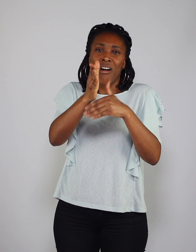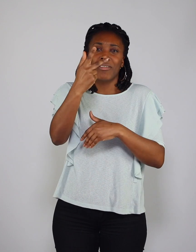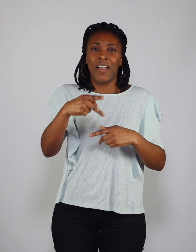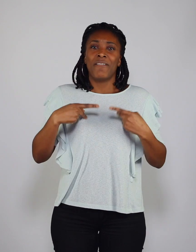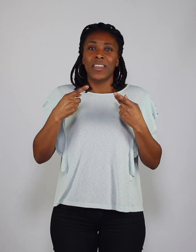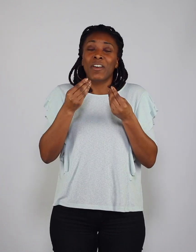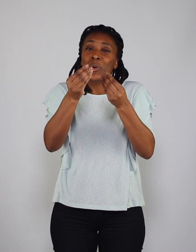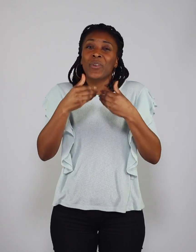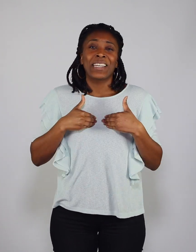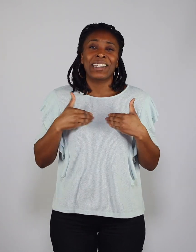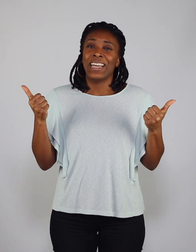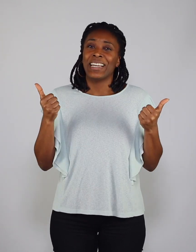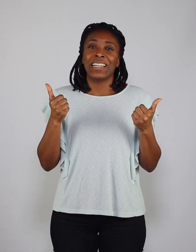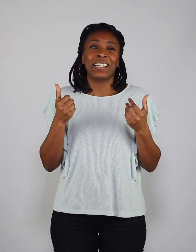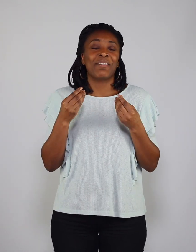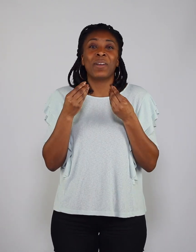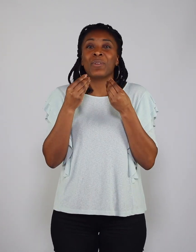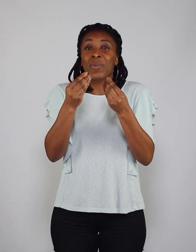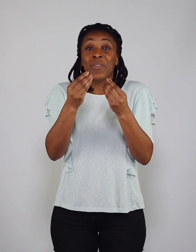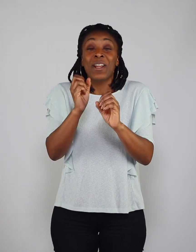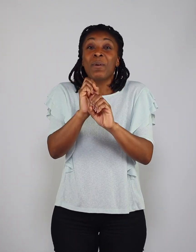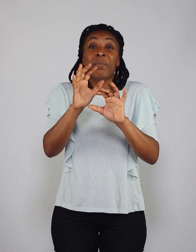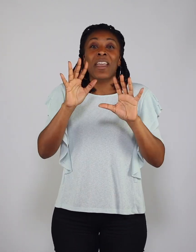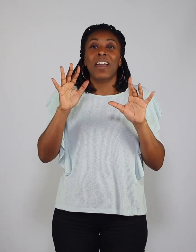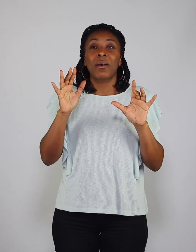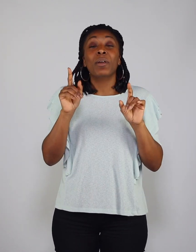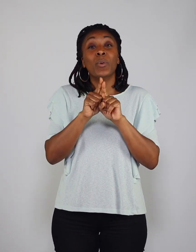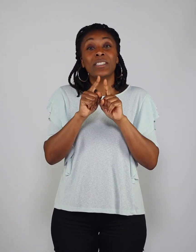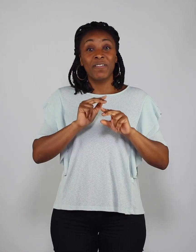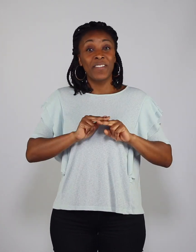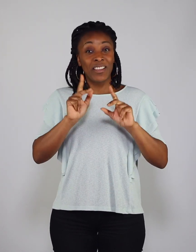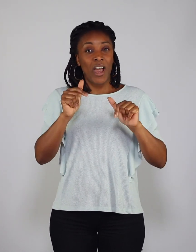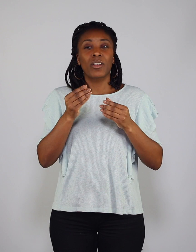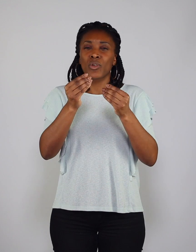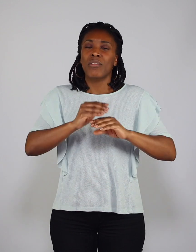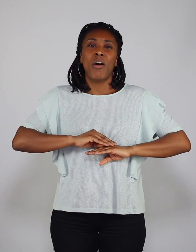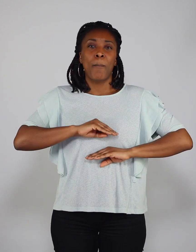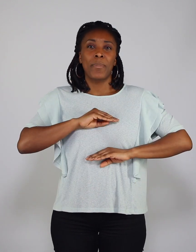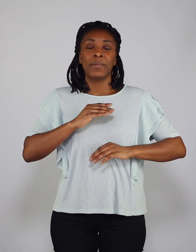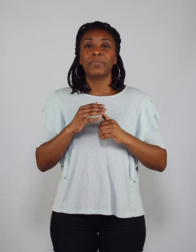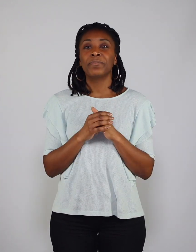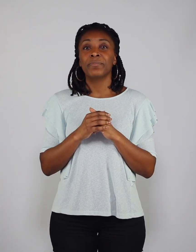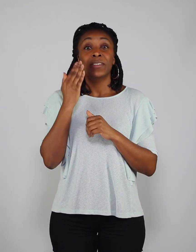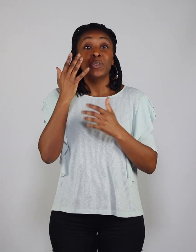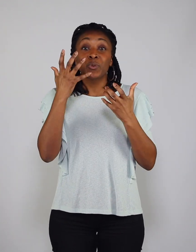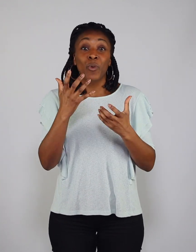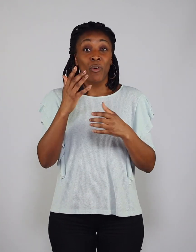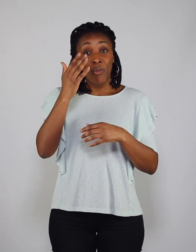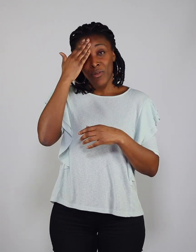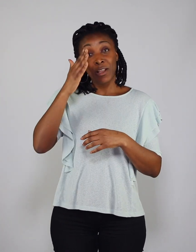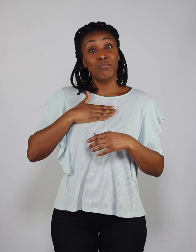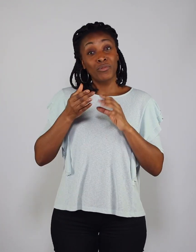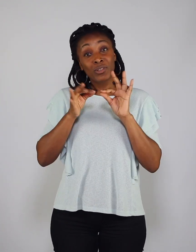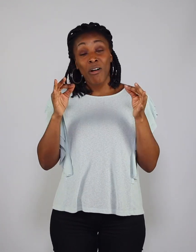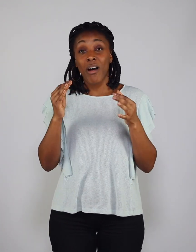va changer ta vie. Il va guérir, il va t'illuminer, mais surtout, il va remplir ce vide qui est en toi. Si tu as besoin de plus de détails et connaître plus